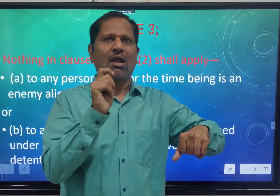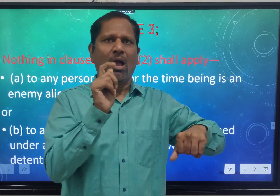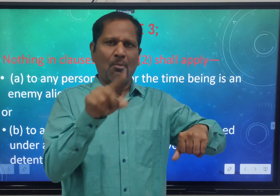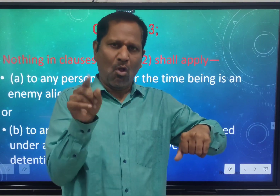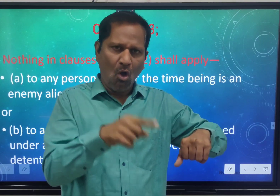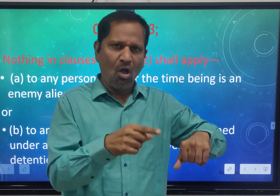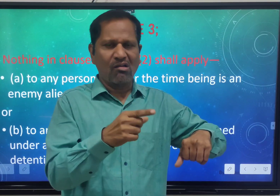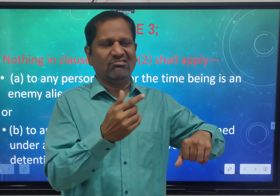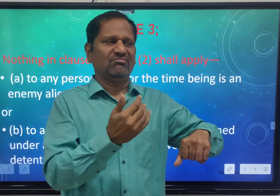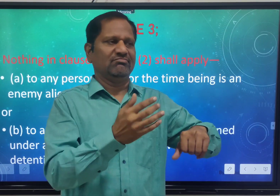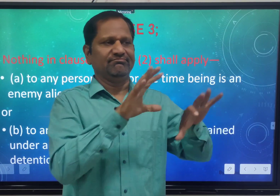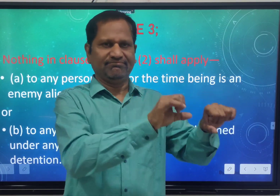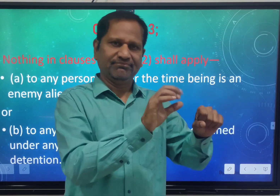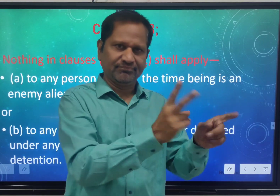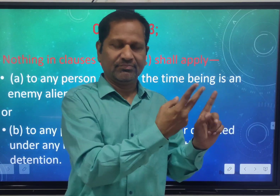है, नथिंग इन क्लॉज